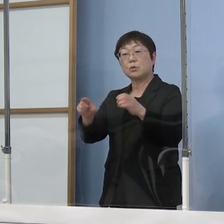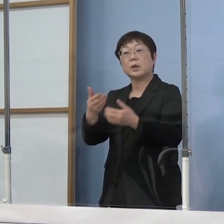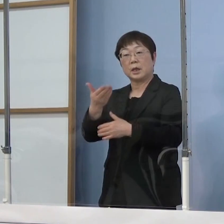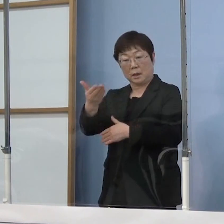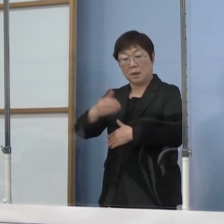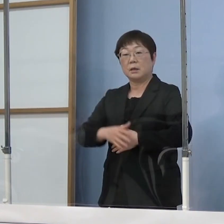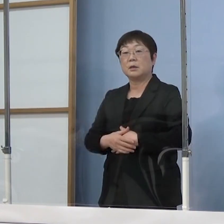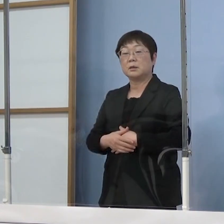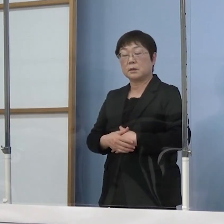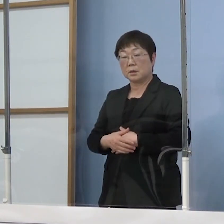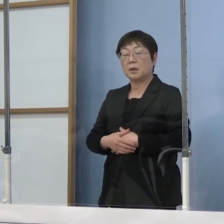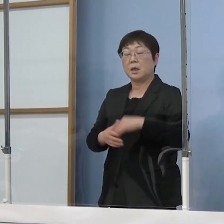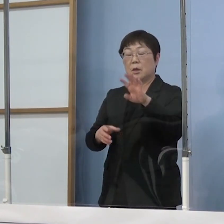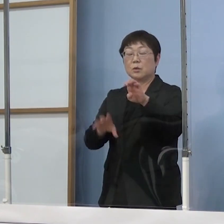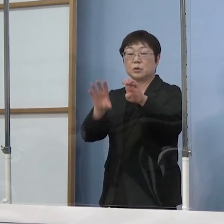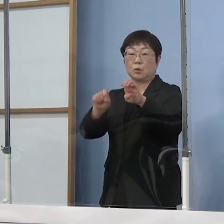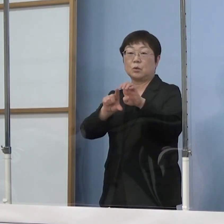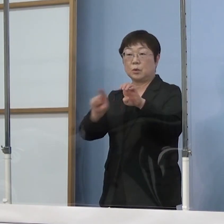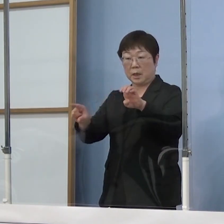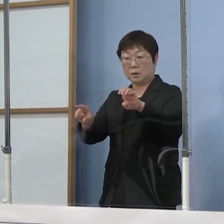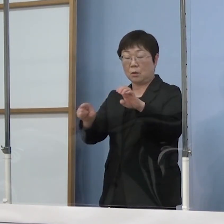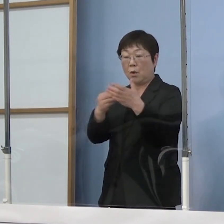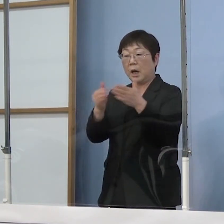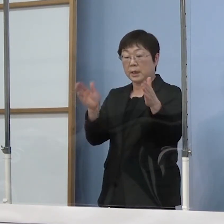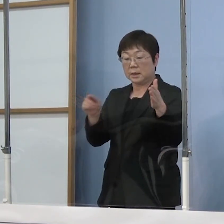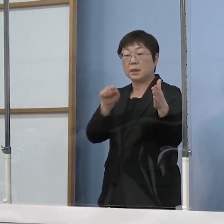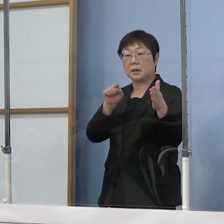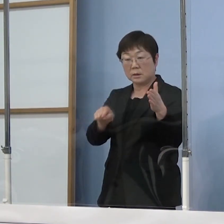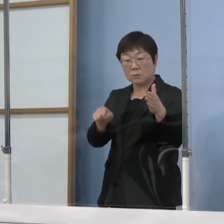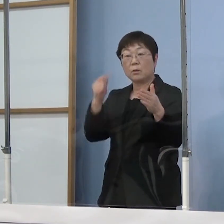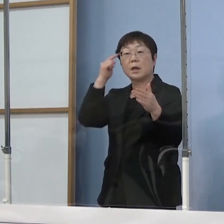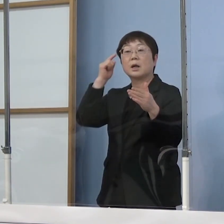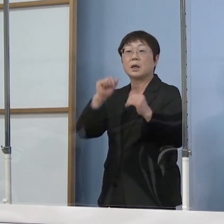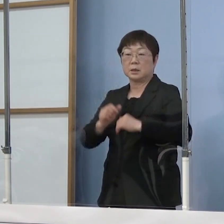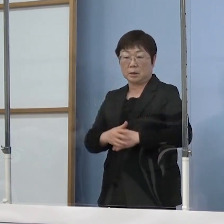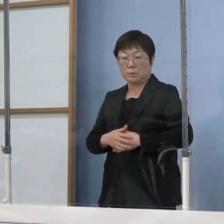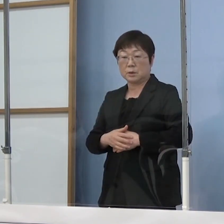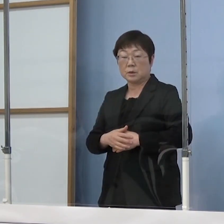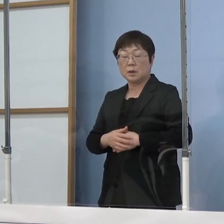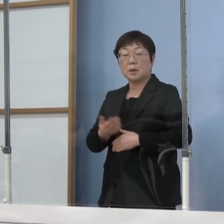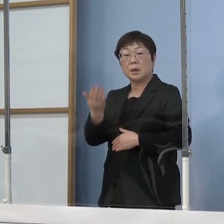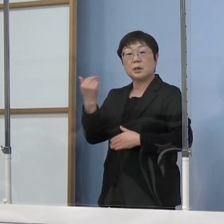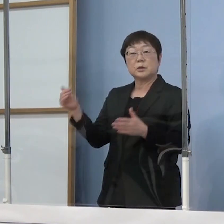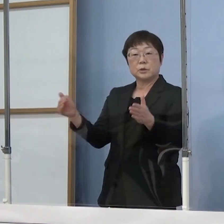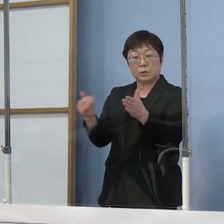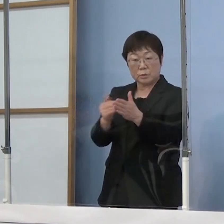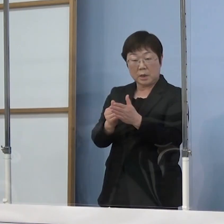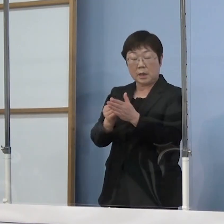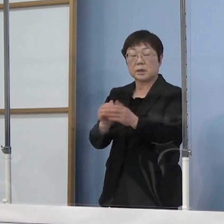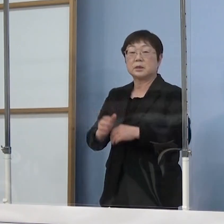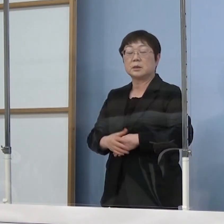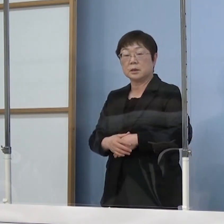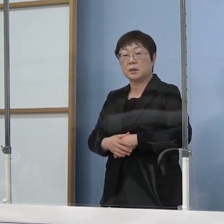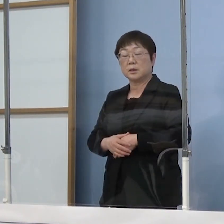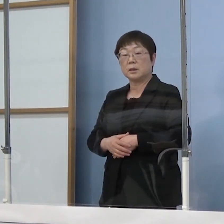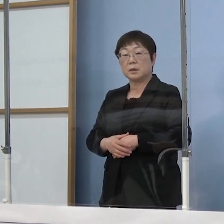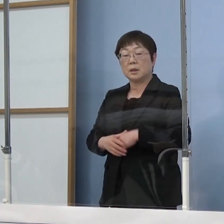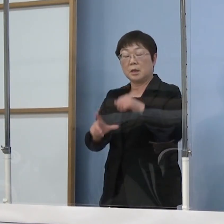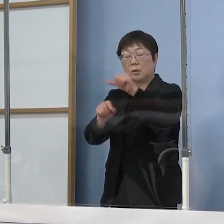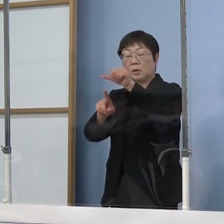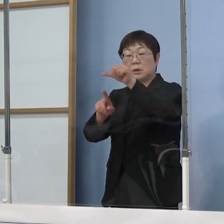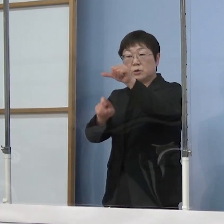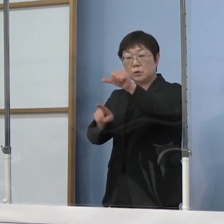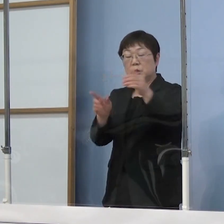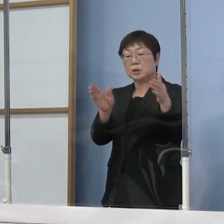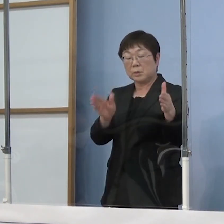ては40億の範囲内と考えておりますが、まあ、しかし従来11日まで延ばす分については十